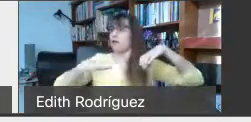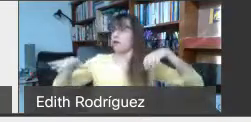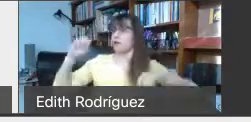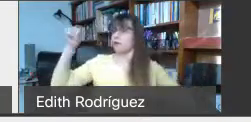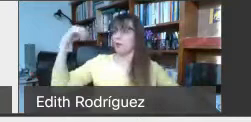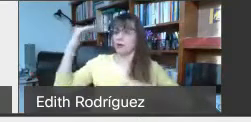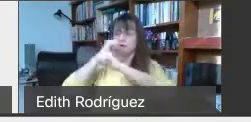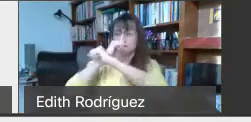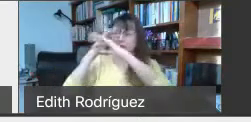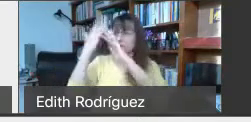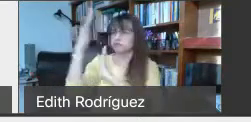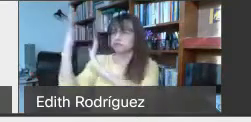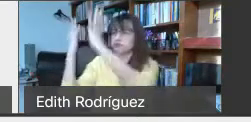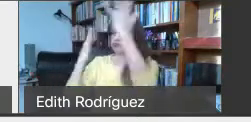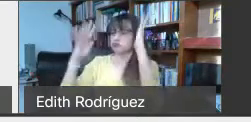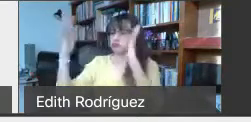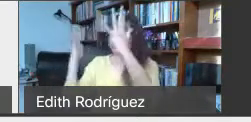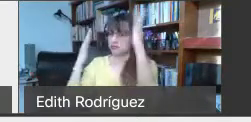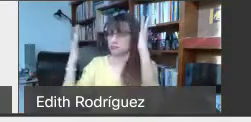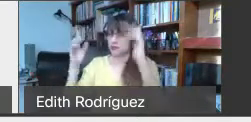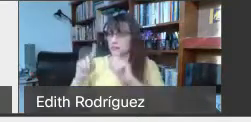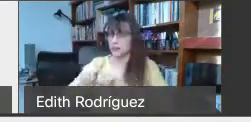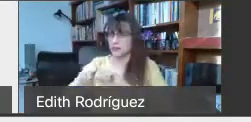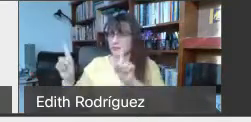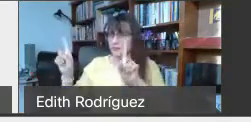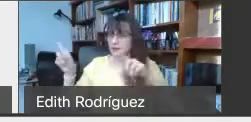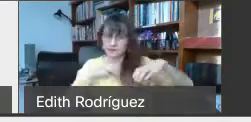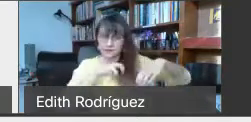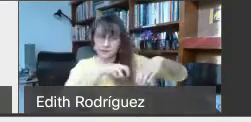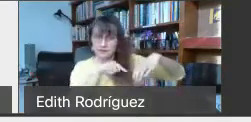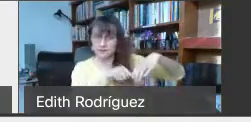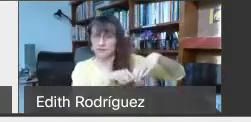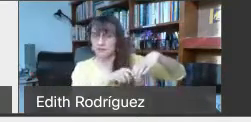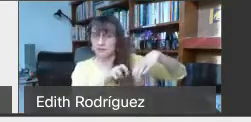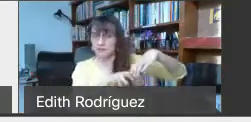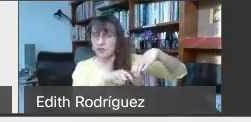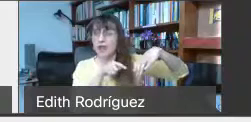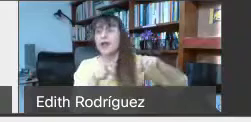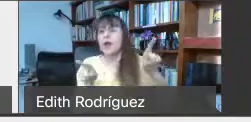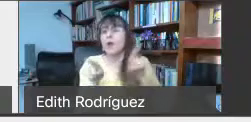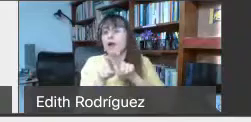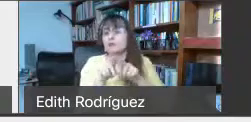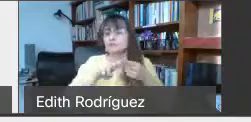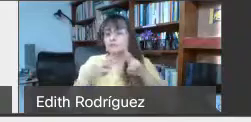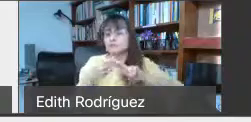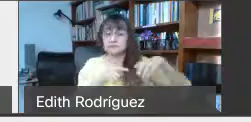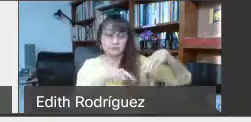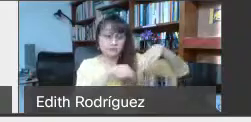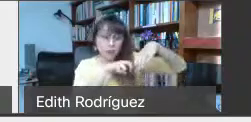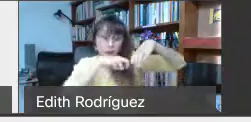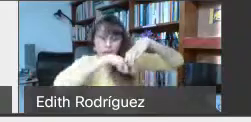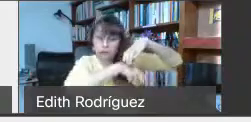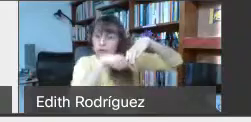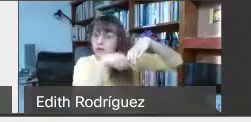ese sitio oscuro? Hay que ingresar. Luego salimos y vemos la luz, vemos los árboles. Son dos